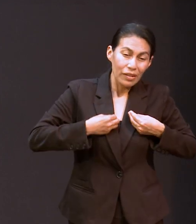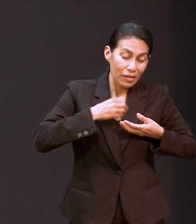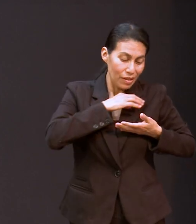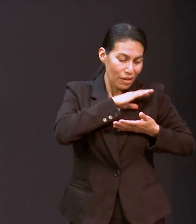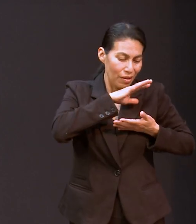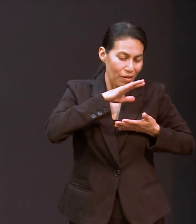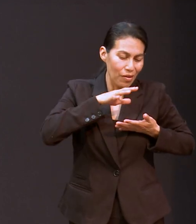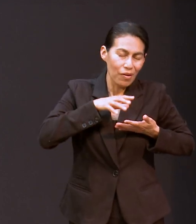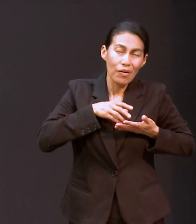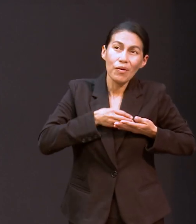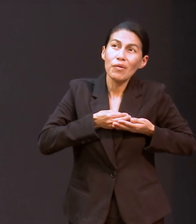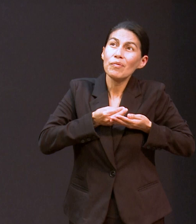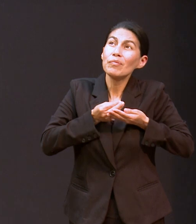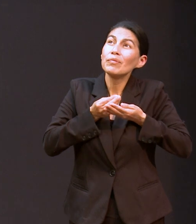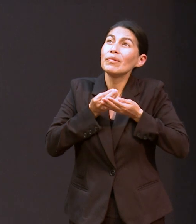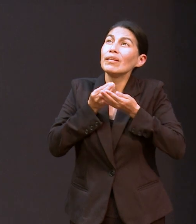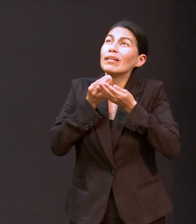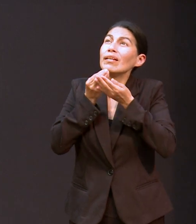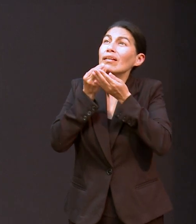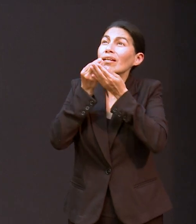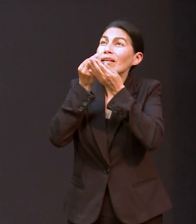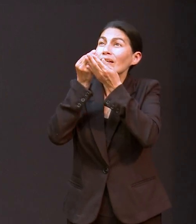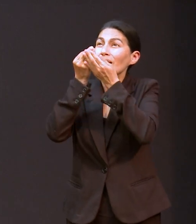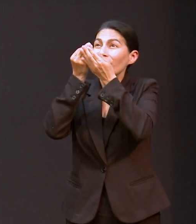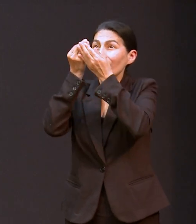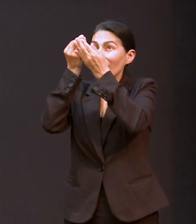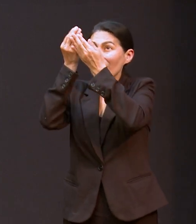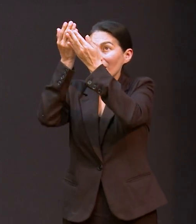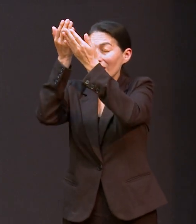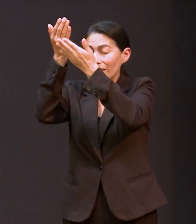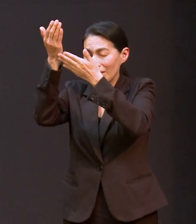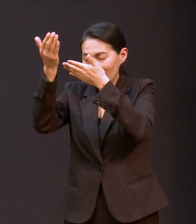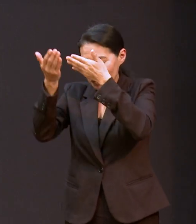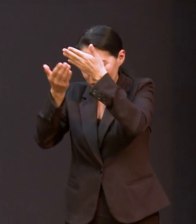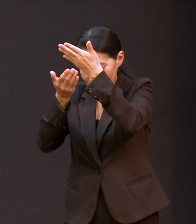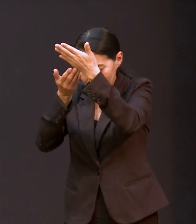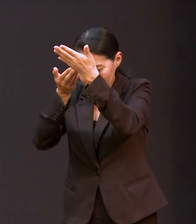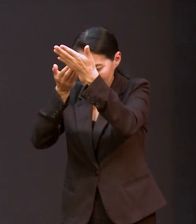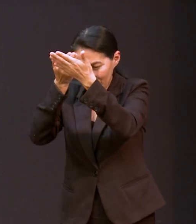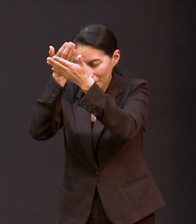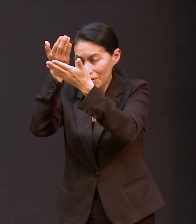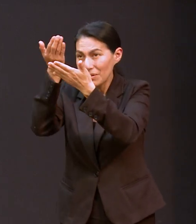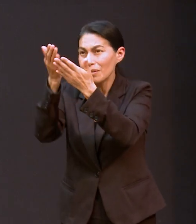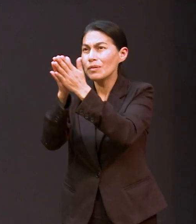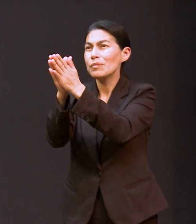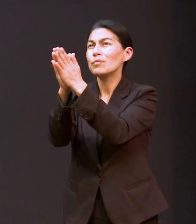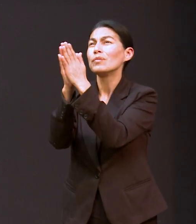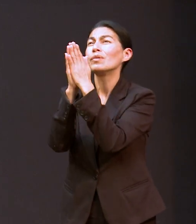quiero que estés en mí